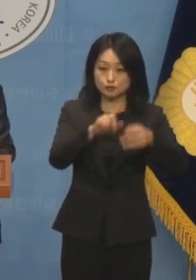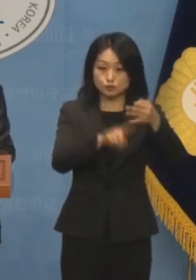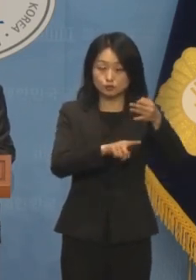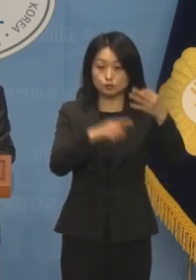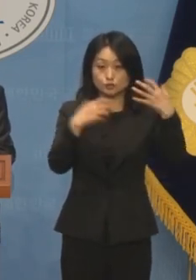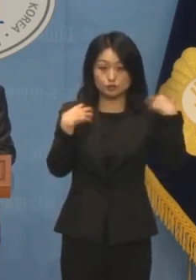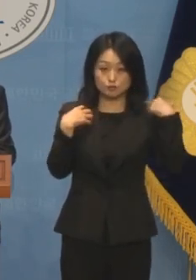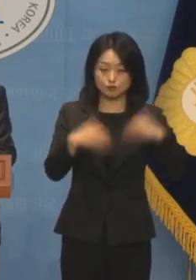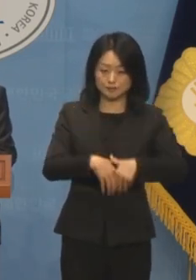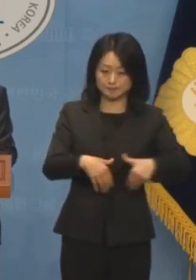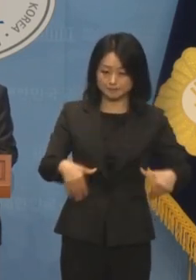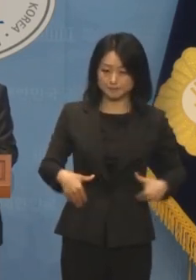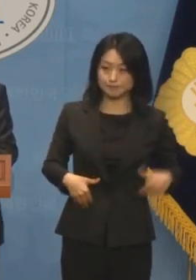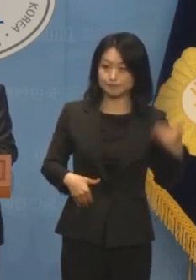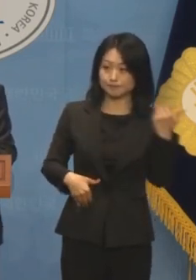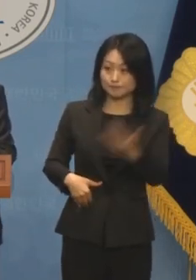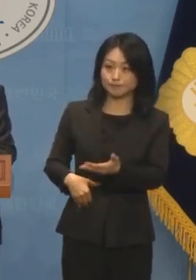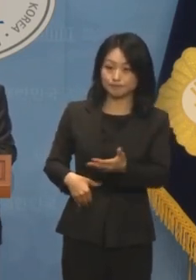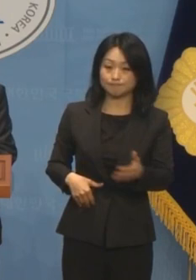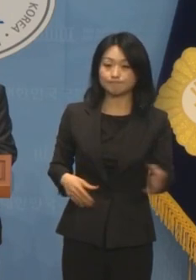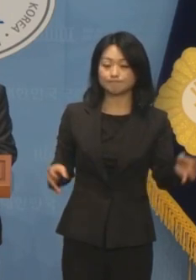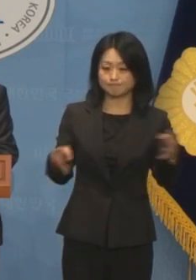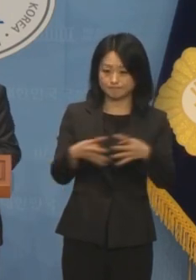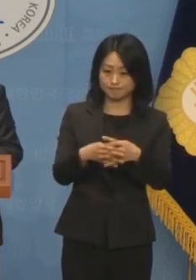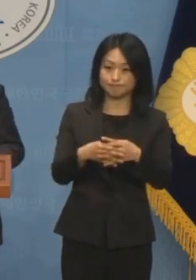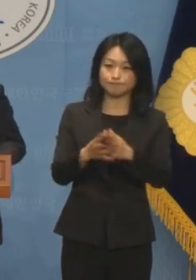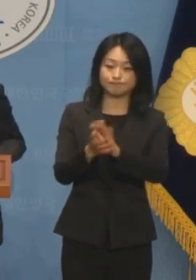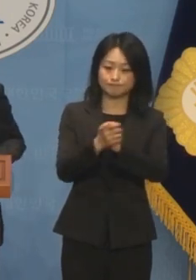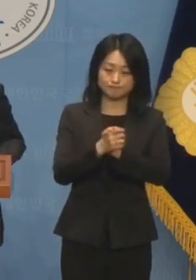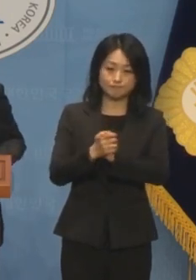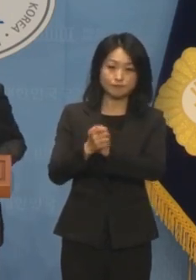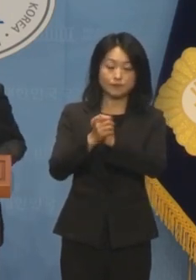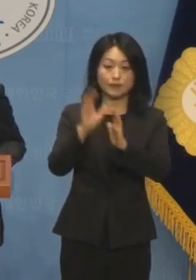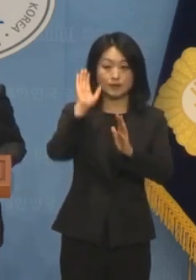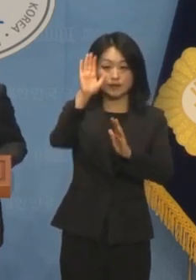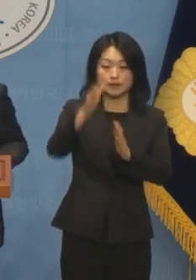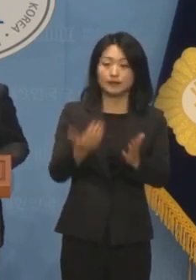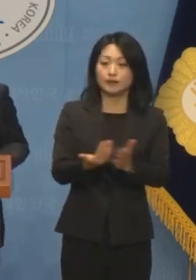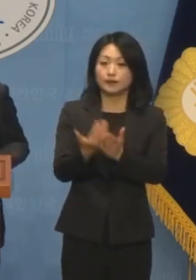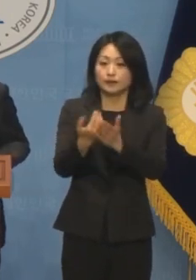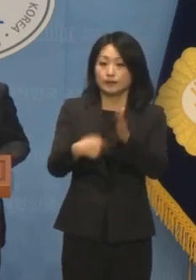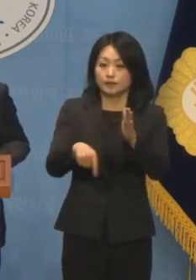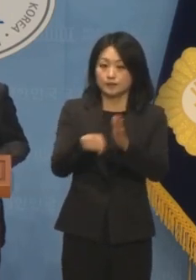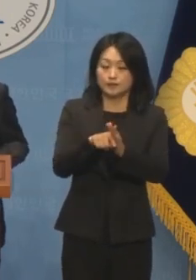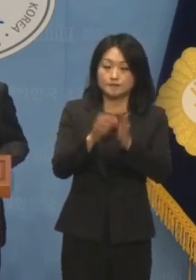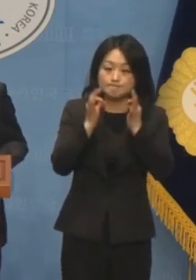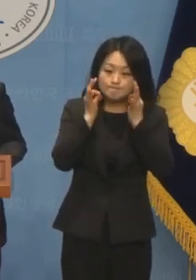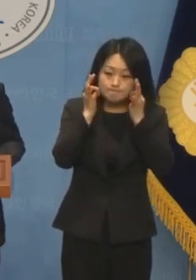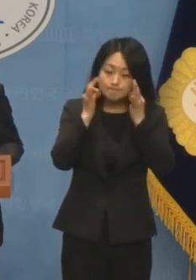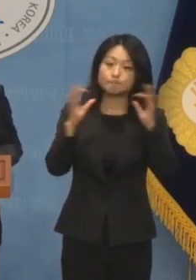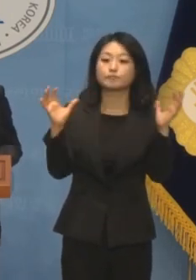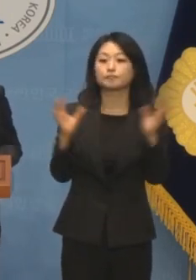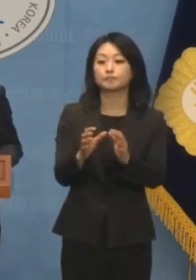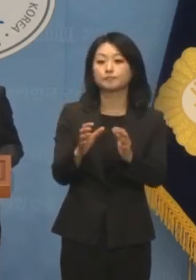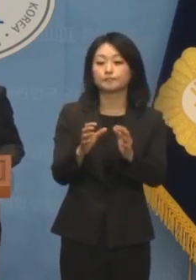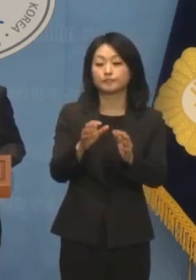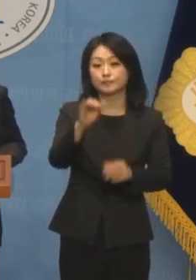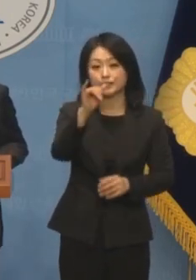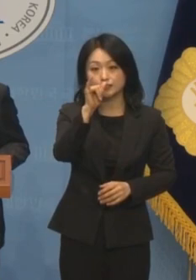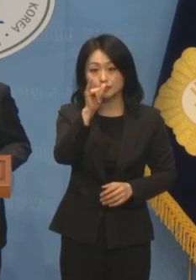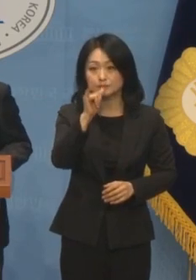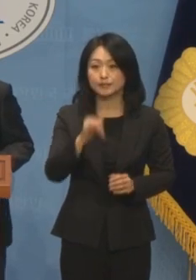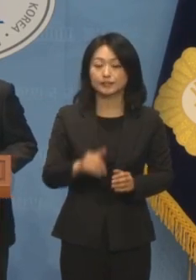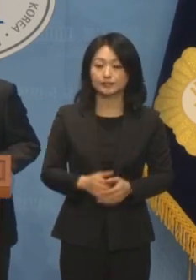결단으로 대반전의 계기를 이뤄내고 양국이 미래지향적인 과정, 협력관계로 나아가는